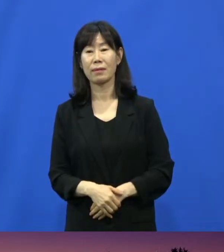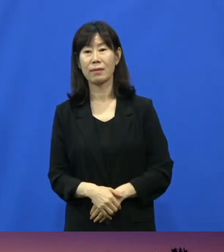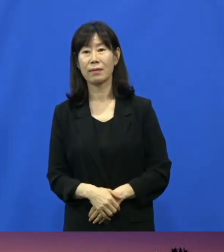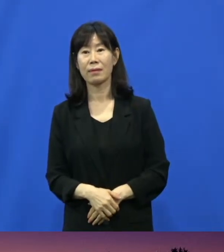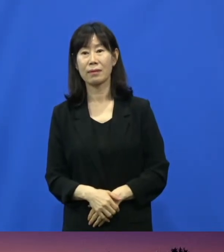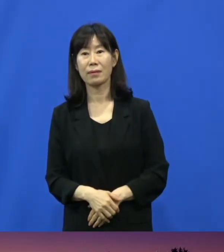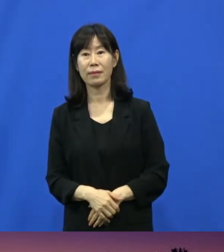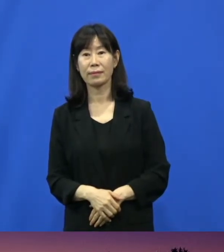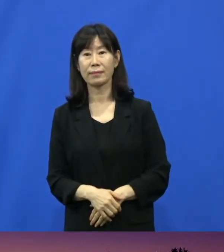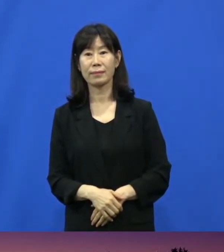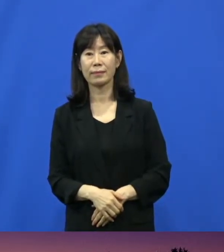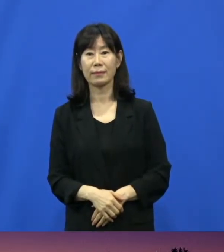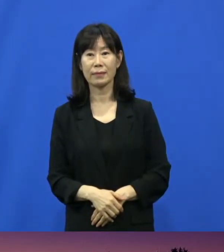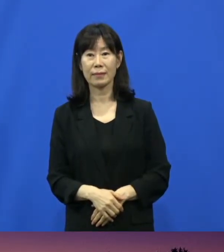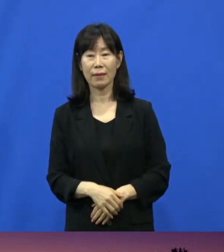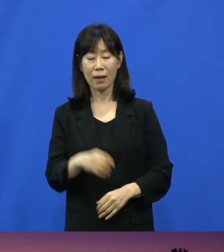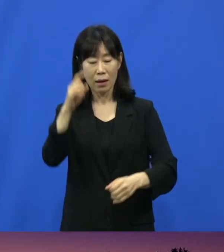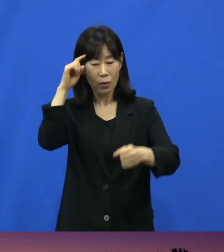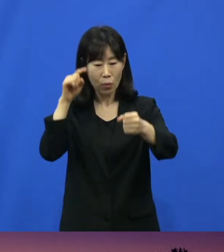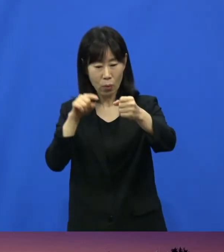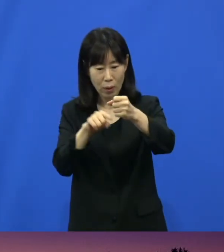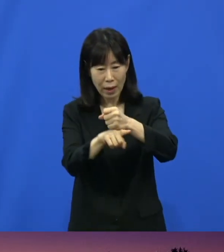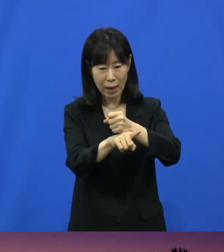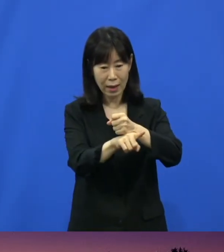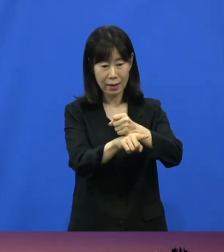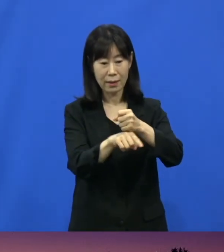이 과학이 신의 자리에 앉아 있는 거죠.